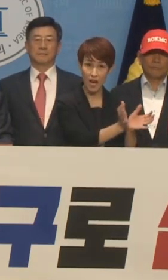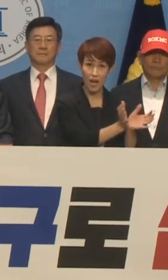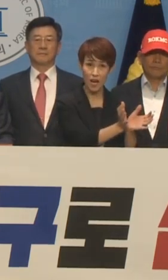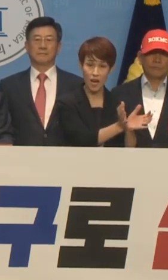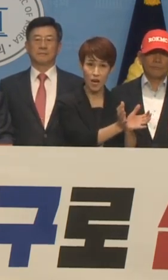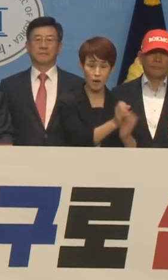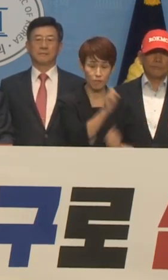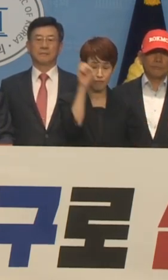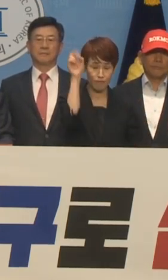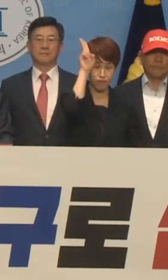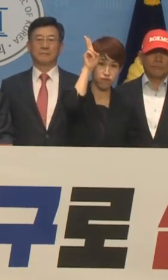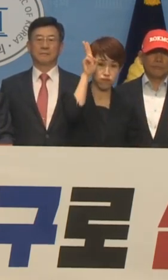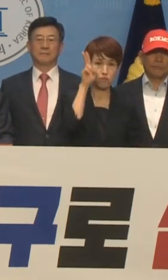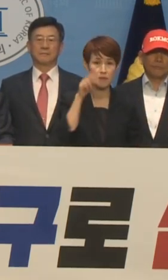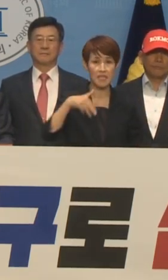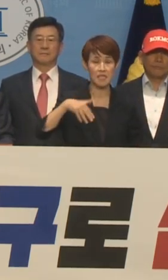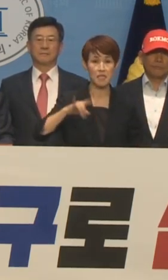없었던